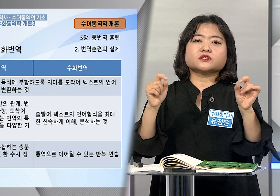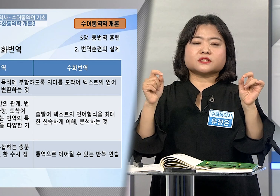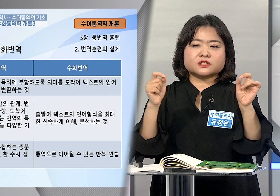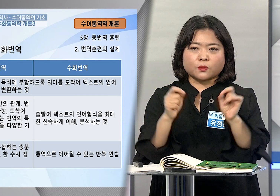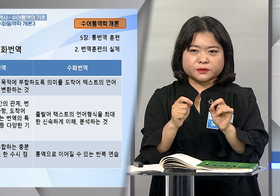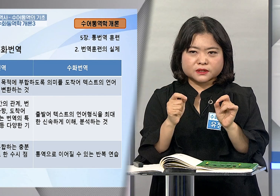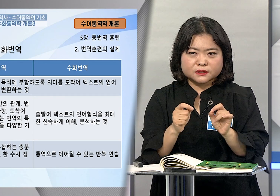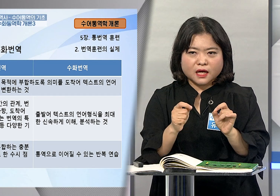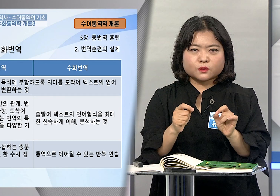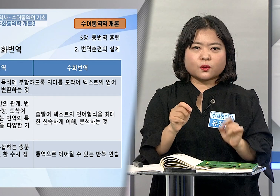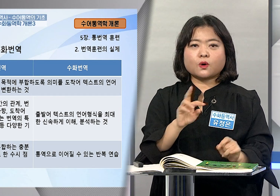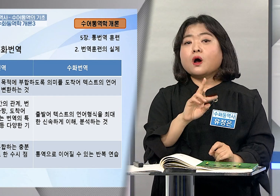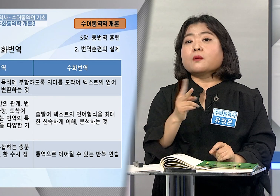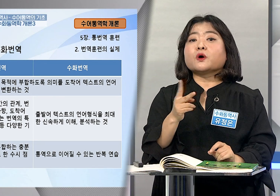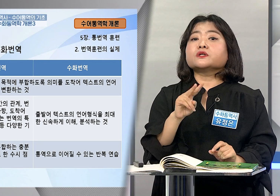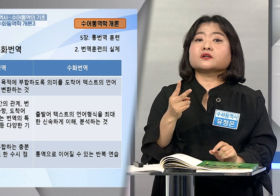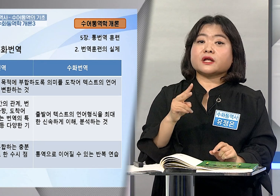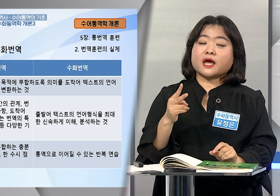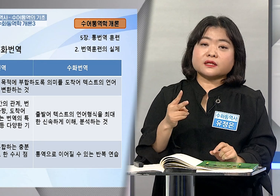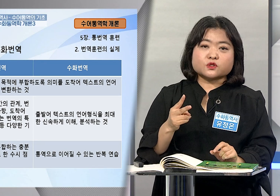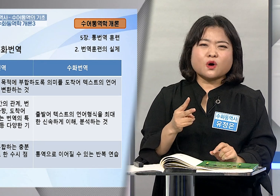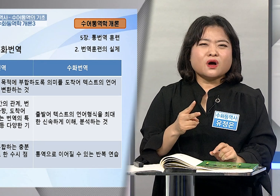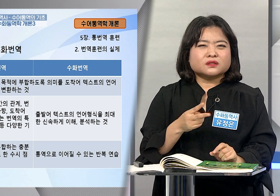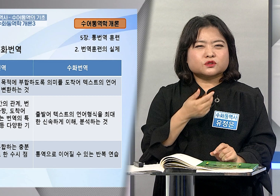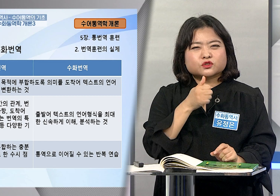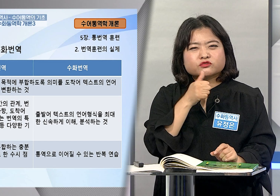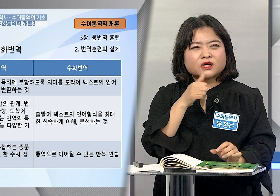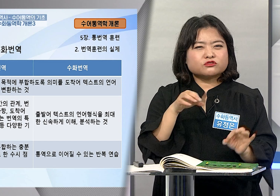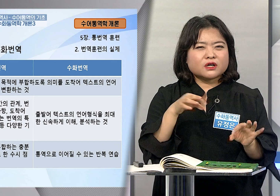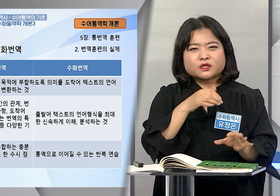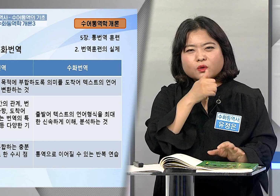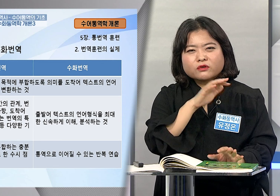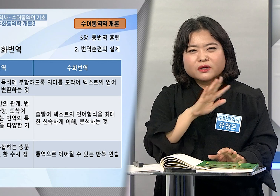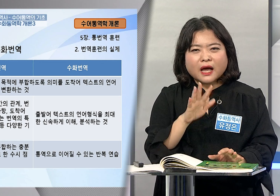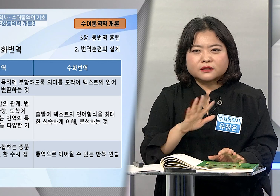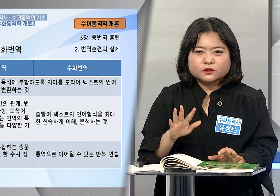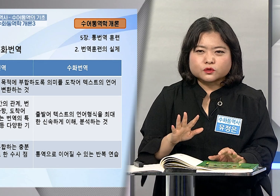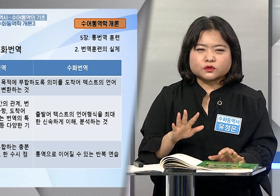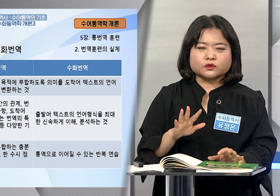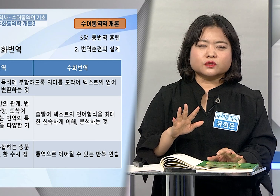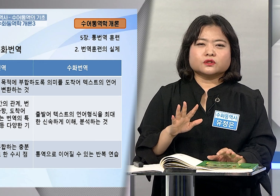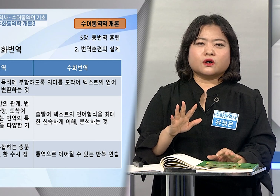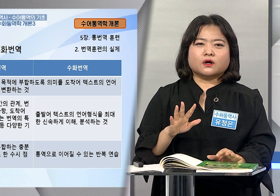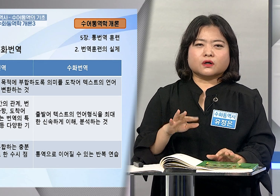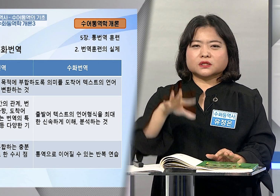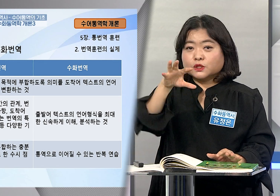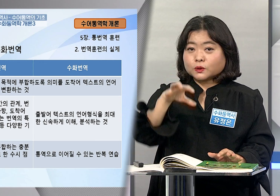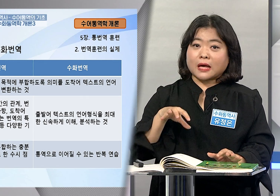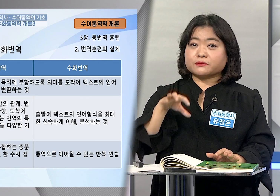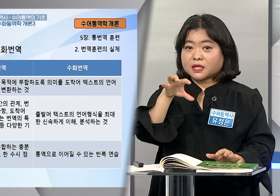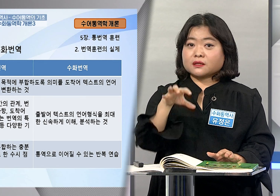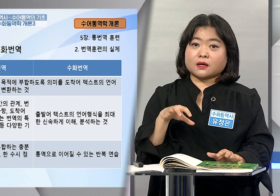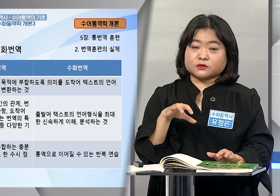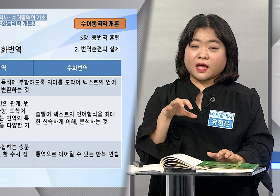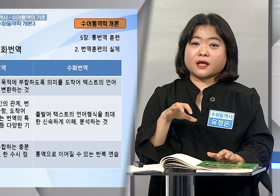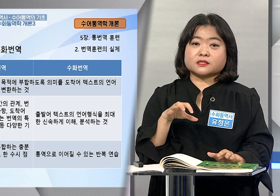형식에 접근하도록 번역을 해야 되죠. 순간순간의 통역이 아니고 글로 남기 때문에